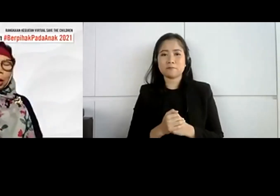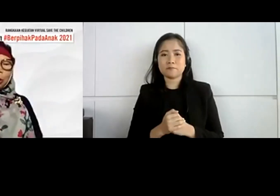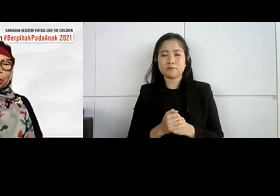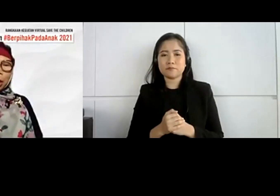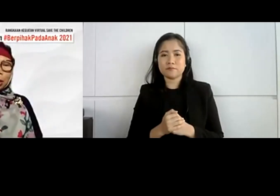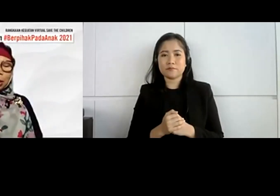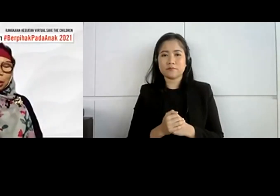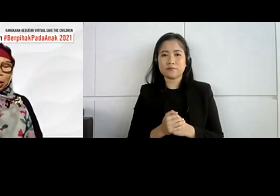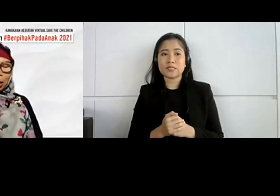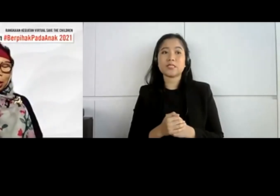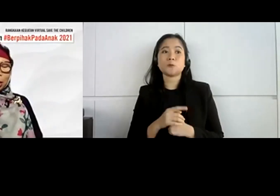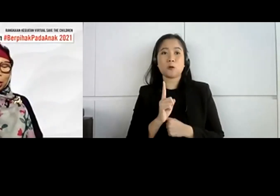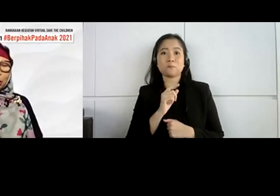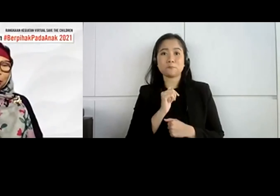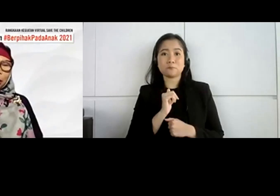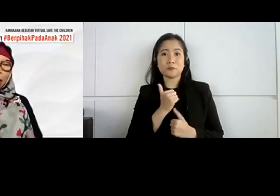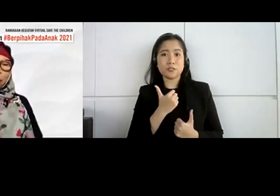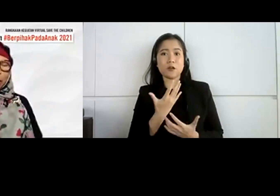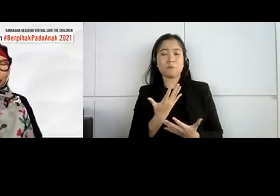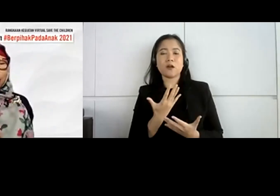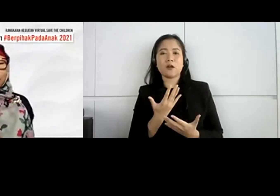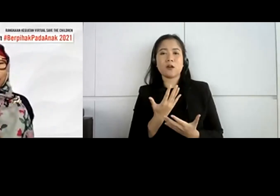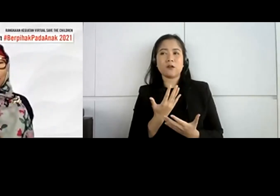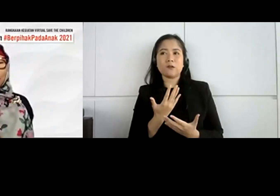dapat dilakukan secara